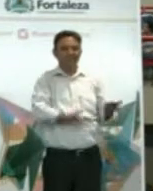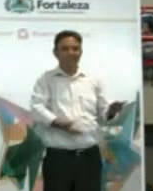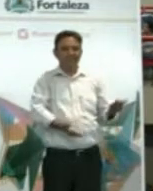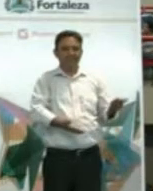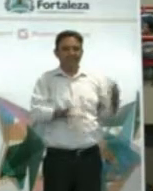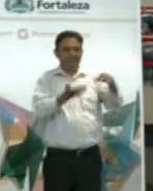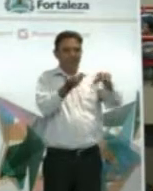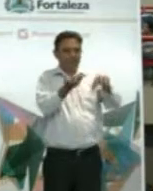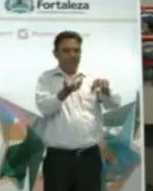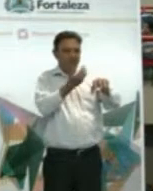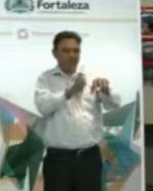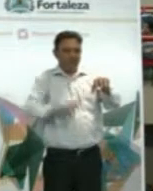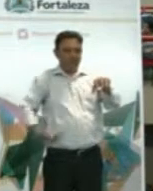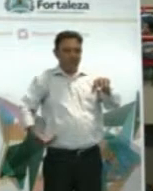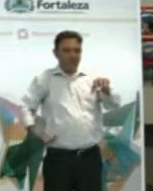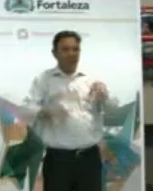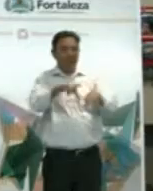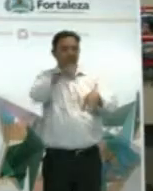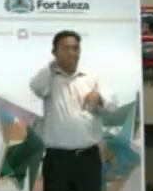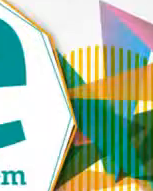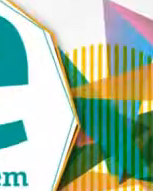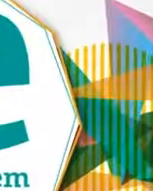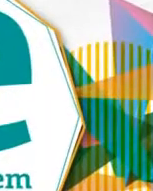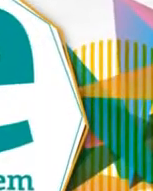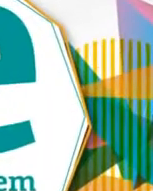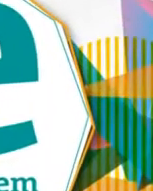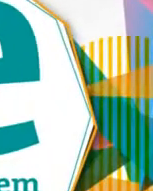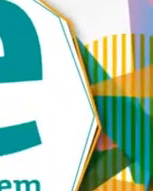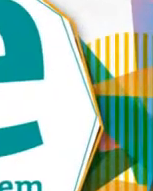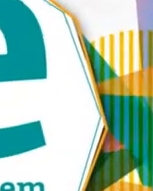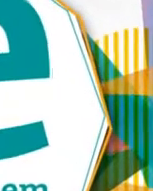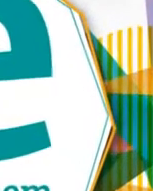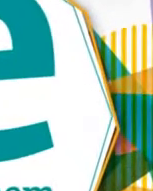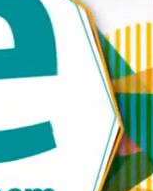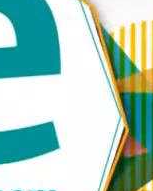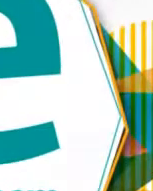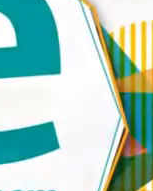o Congresso vai escolher o presidente da República.